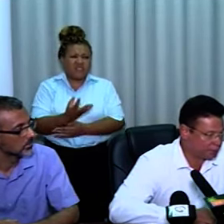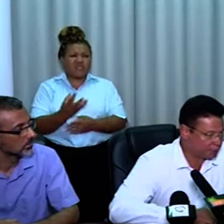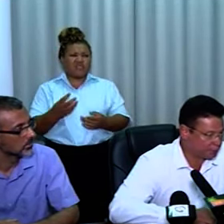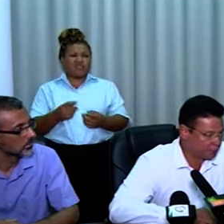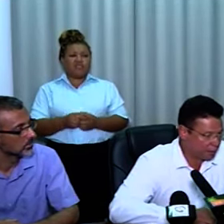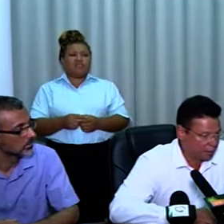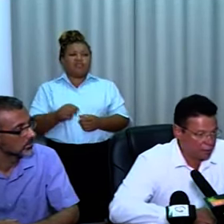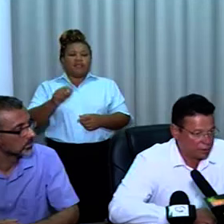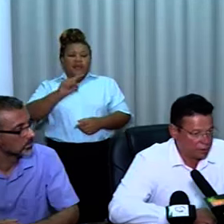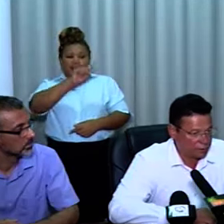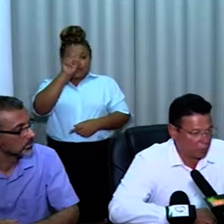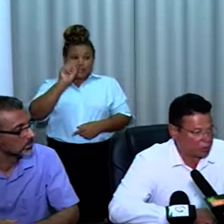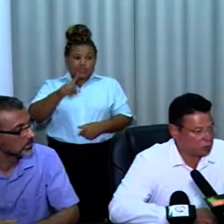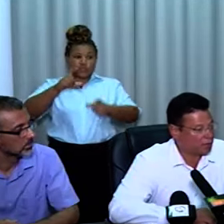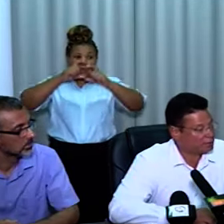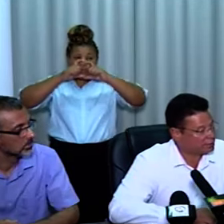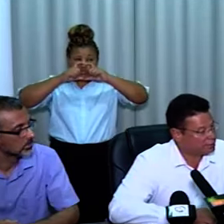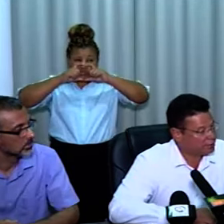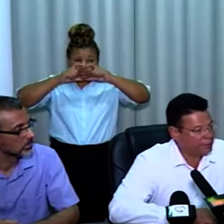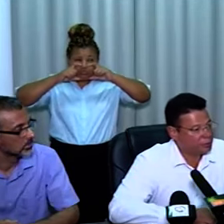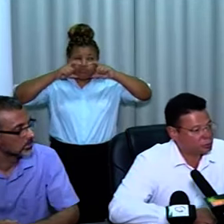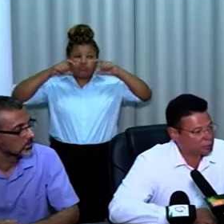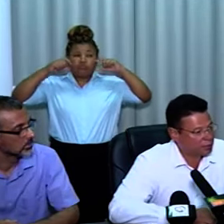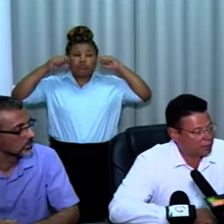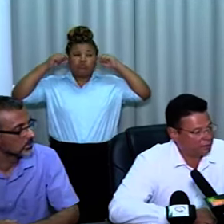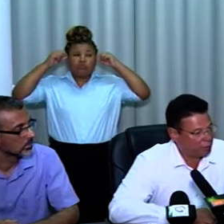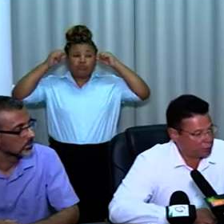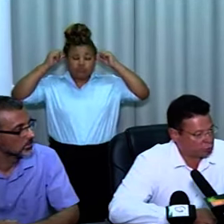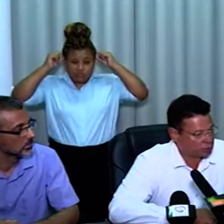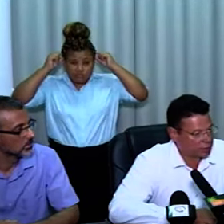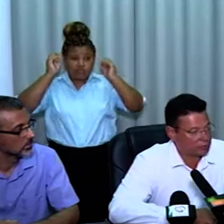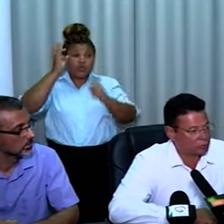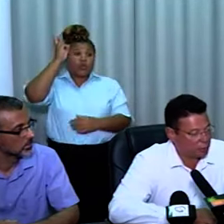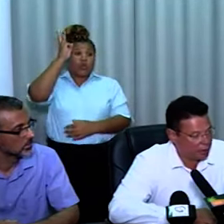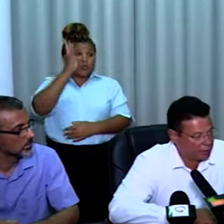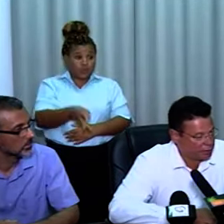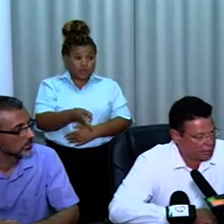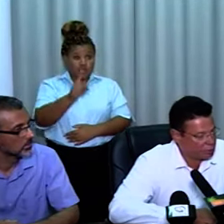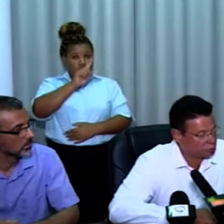demander. Bon, pourquoi est-ce que nous avons un sens de les autres, les formes.